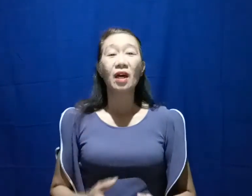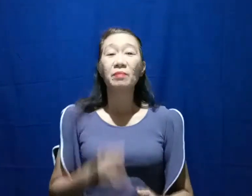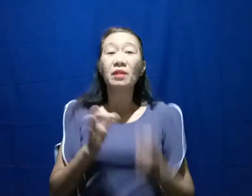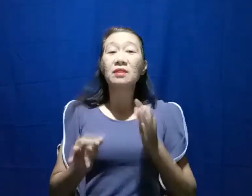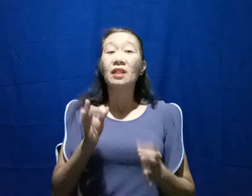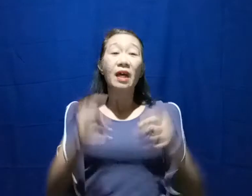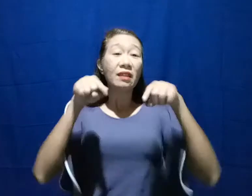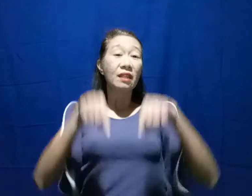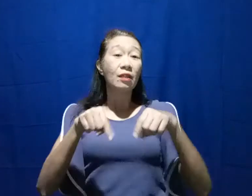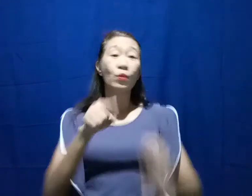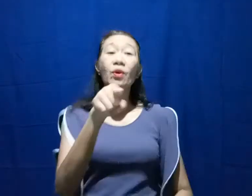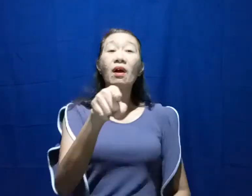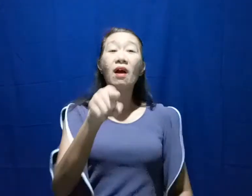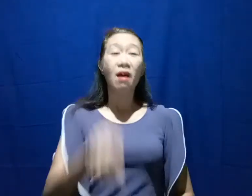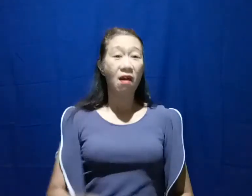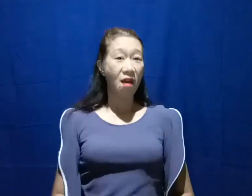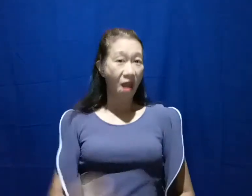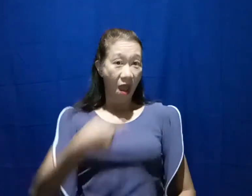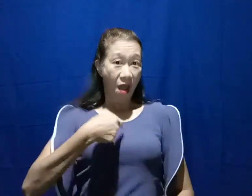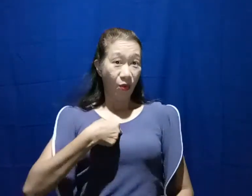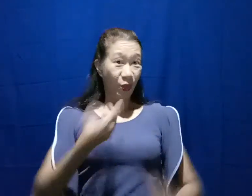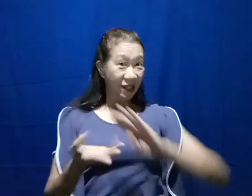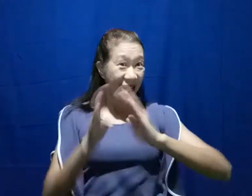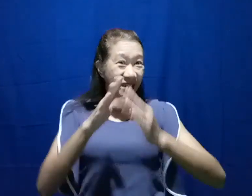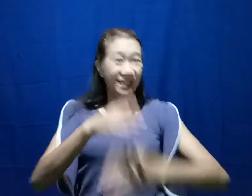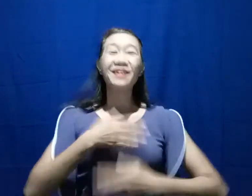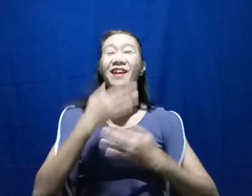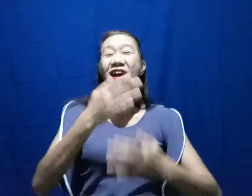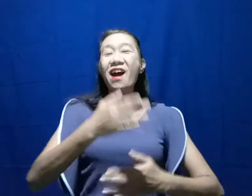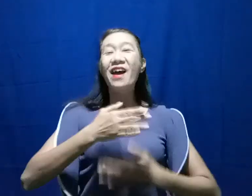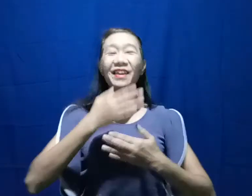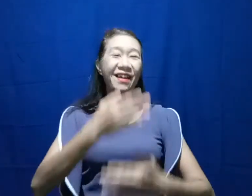basta't nandito ka, ako'y liligaya